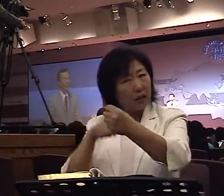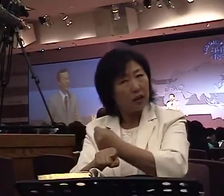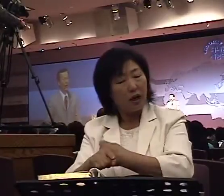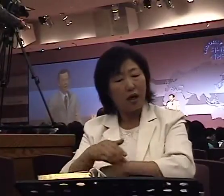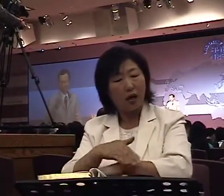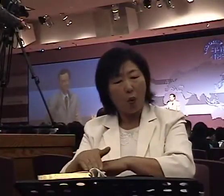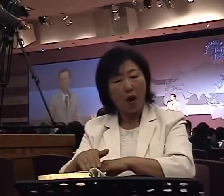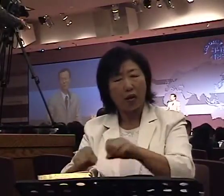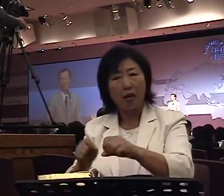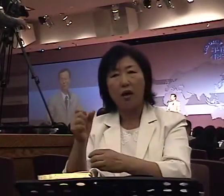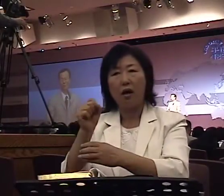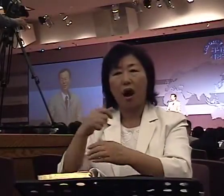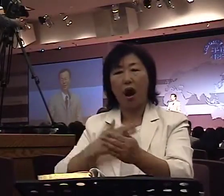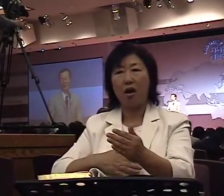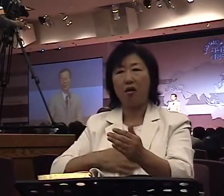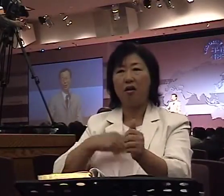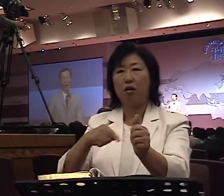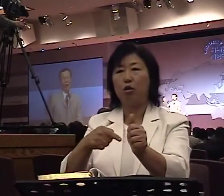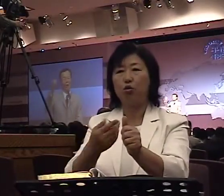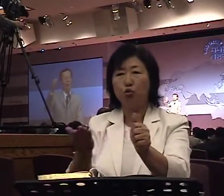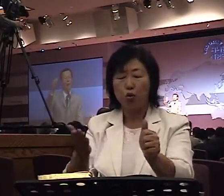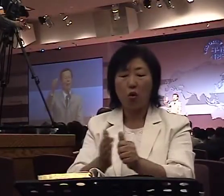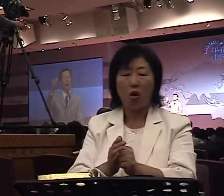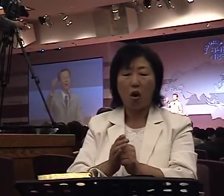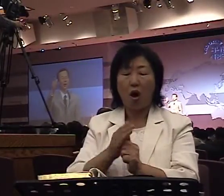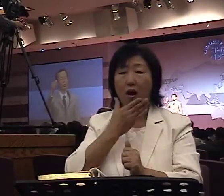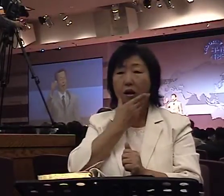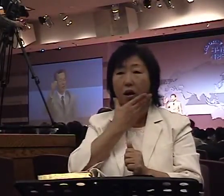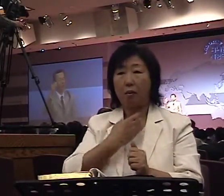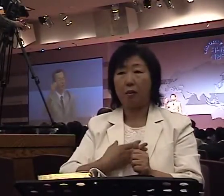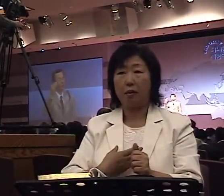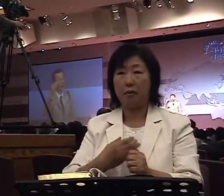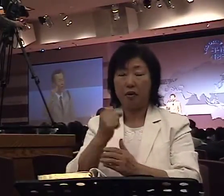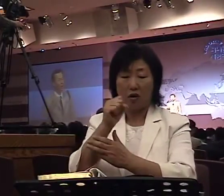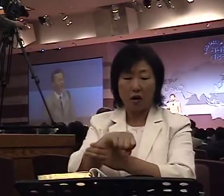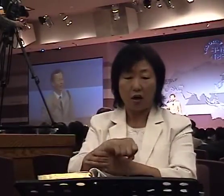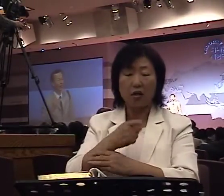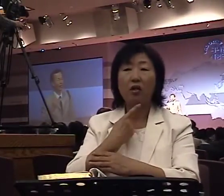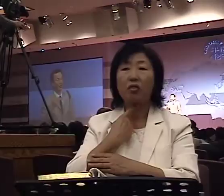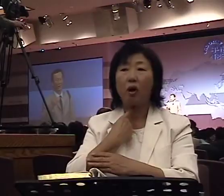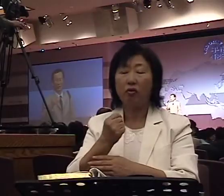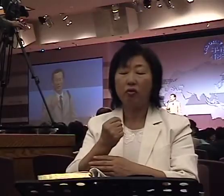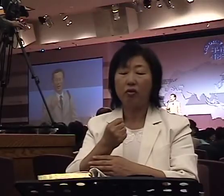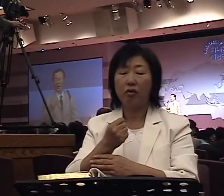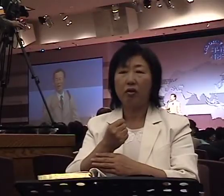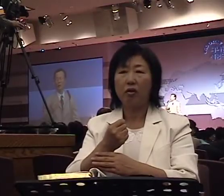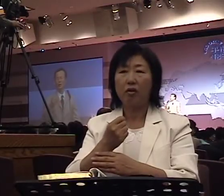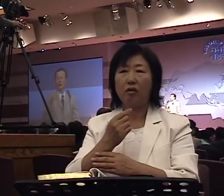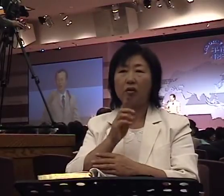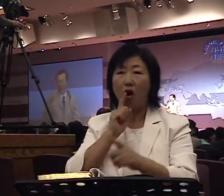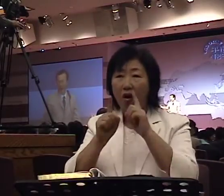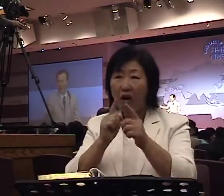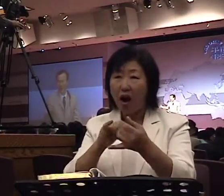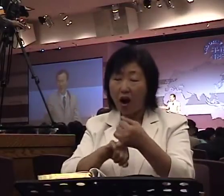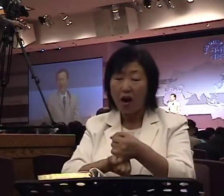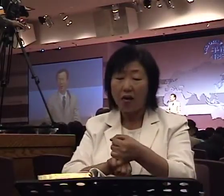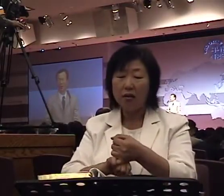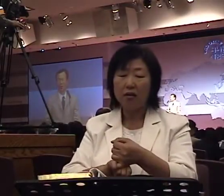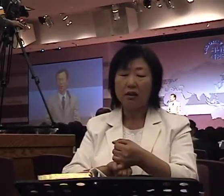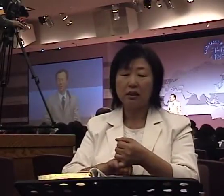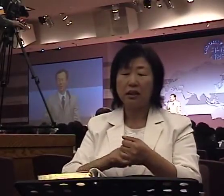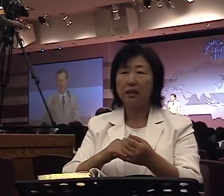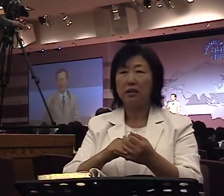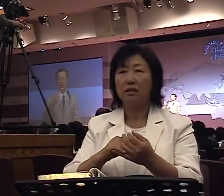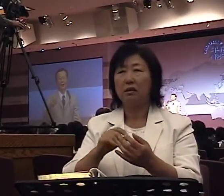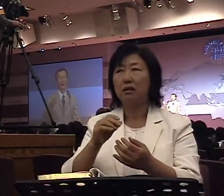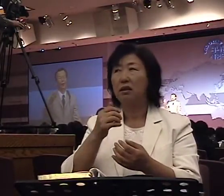허락을 하십니다. 알려주십니다. 그리고 아브라함에게 허락하셨던 언약을 이제 그의 아들 이삭에게 흐르게